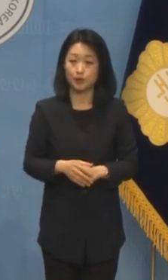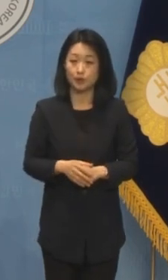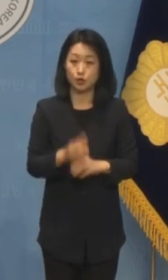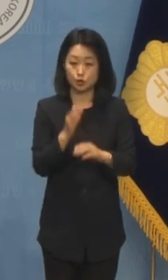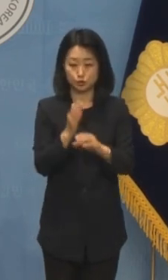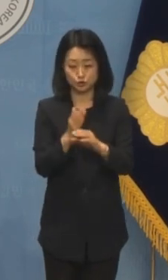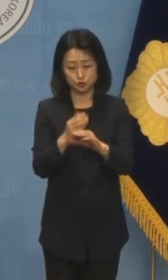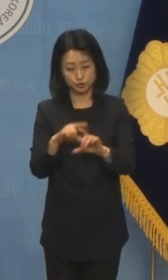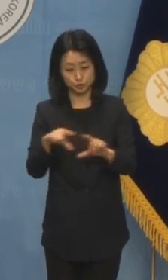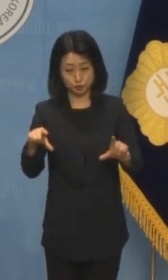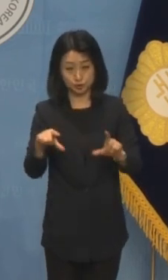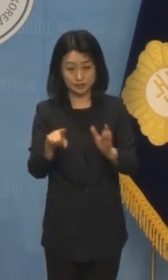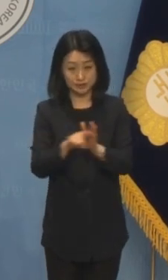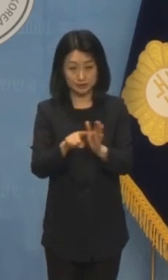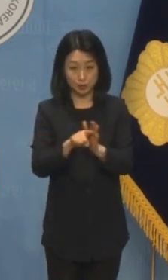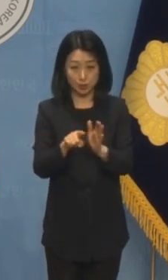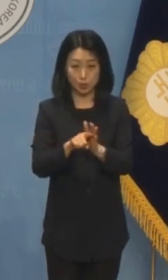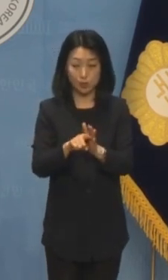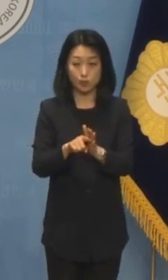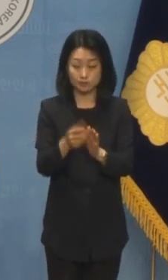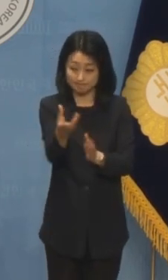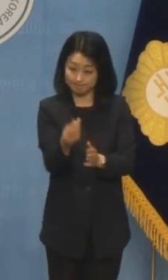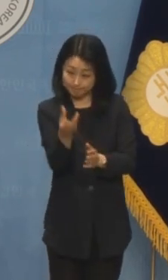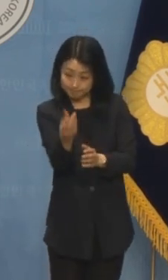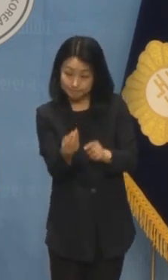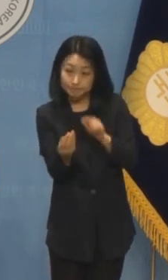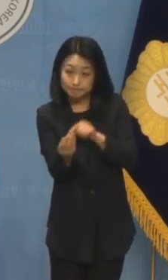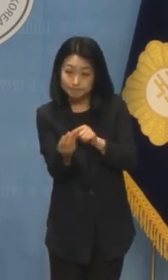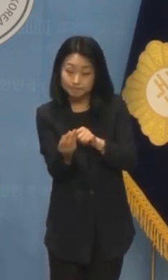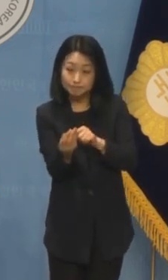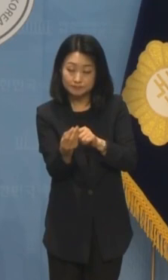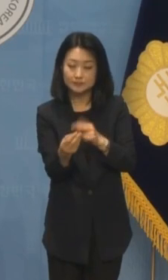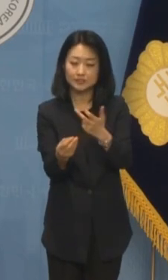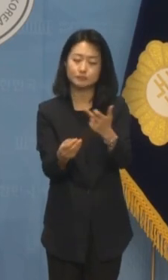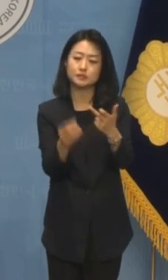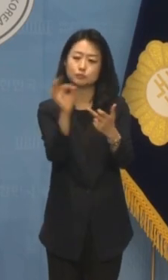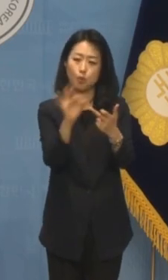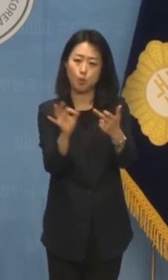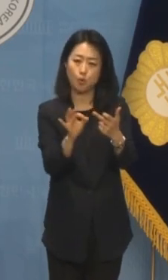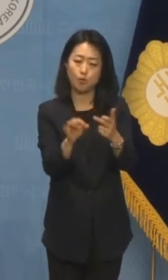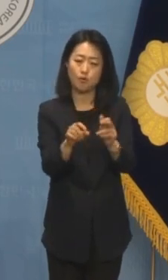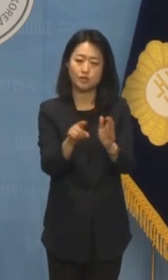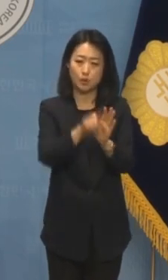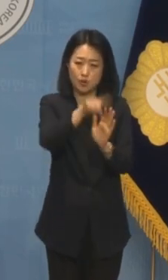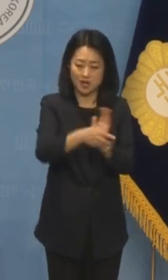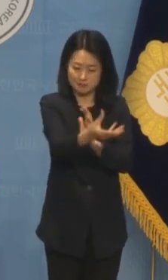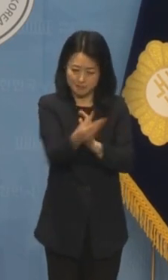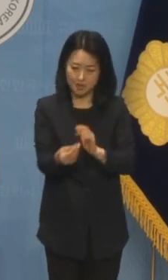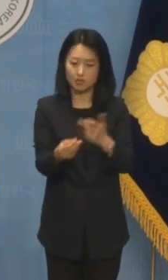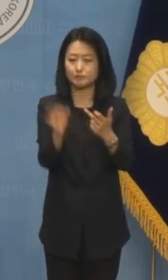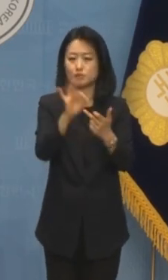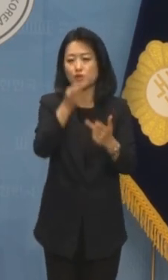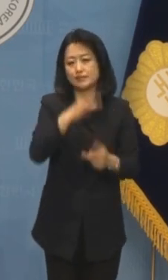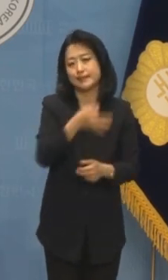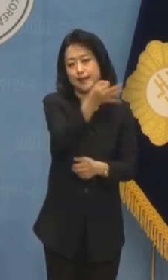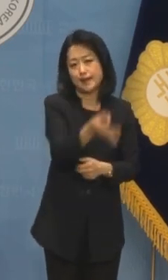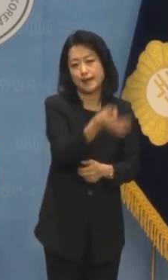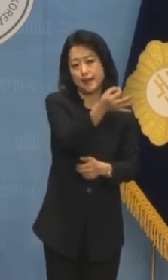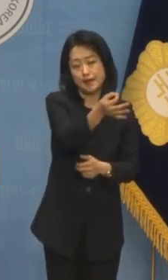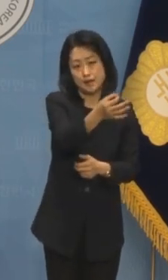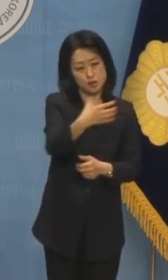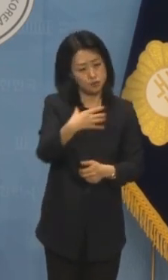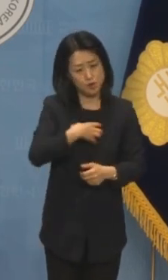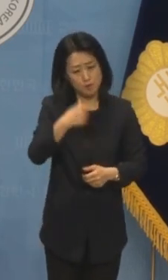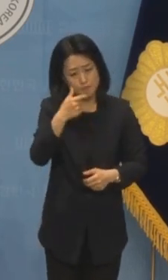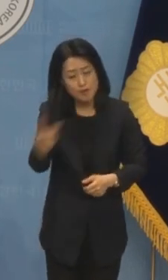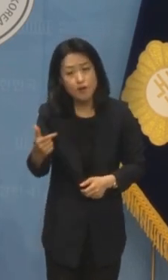중저신용자에게 적용되는 평균 금리는 무려 17%에 육박합니다. 이렇게 위험한 서비스가 날개에